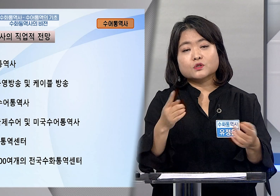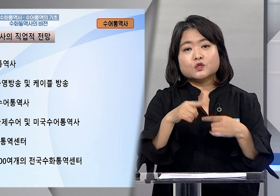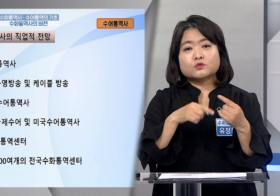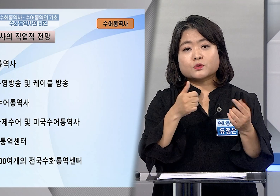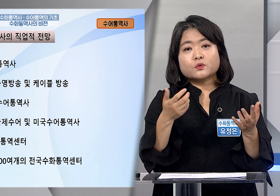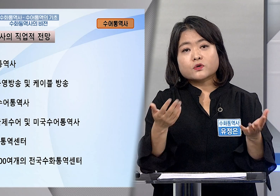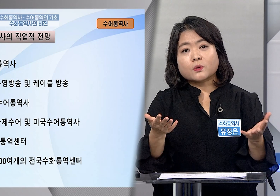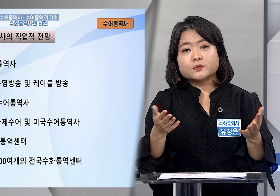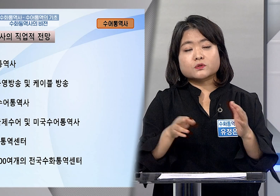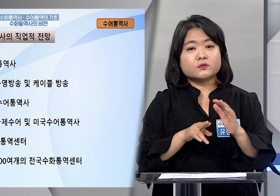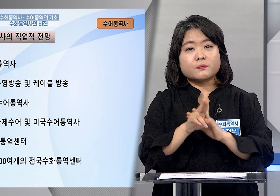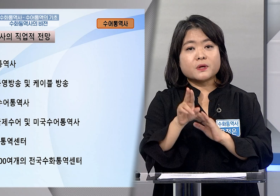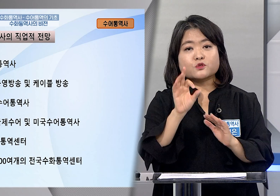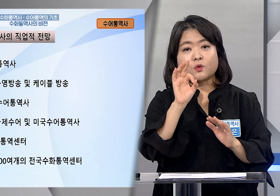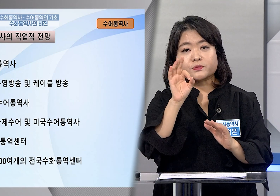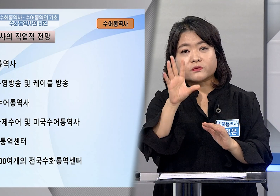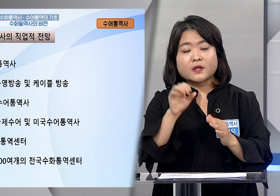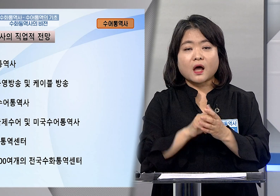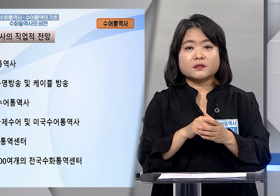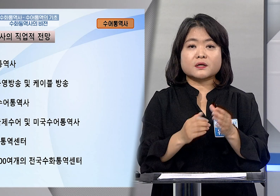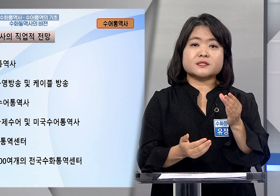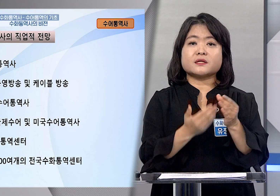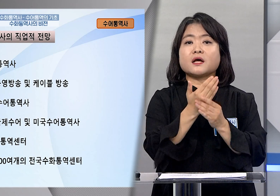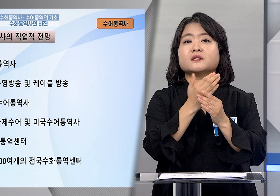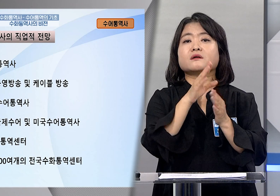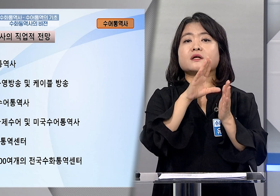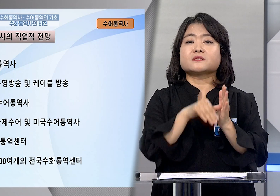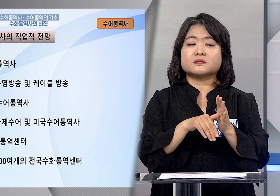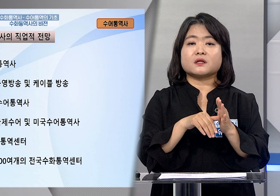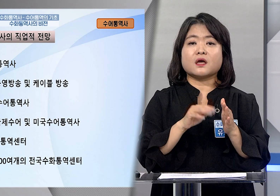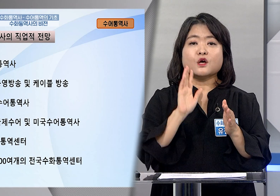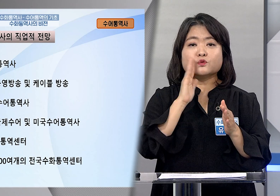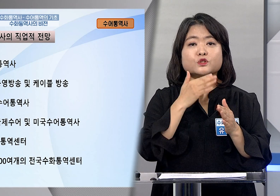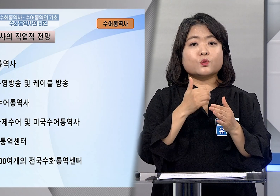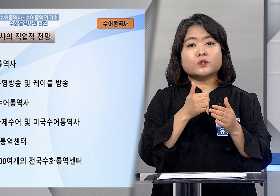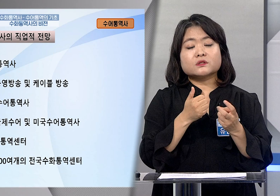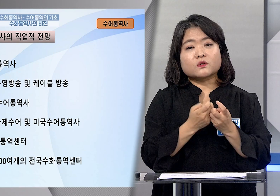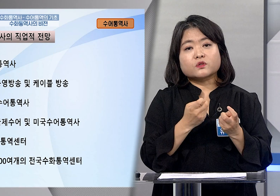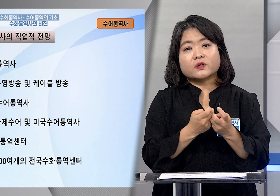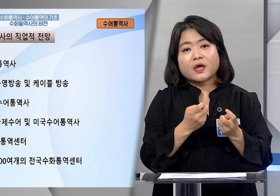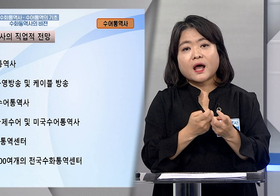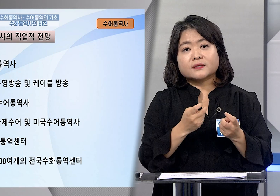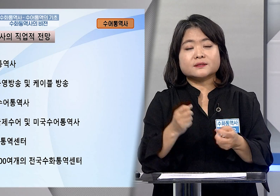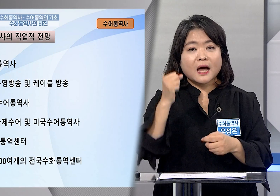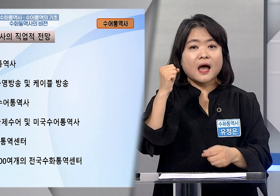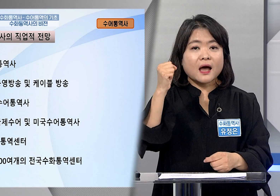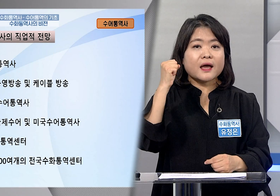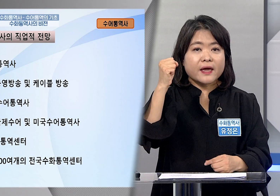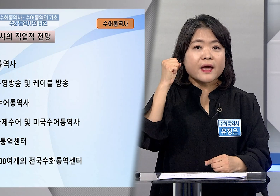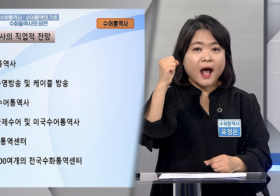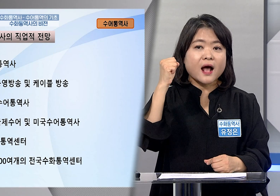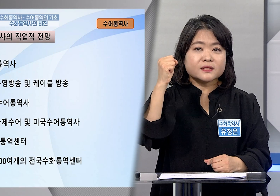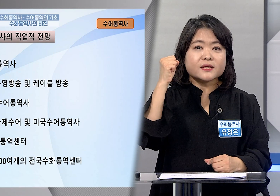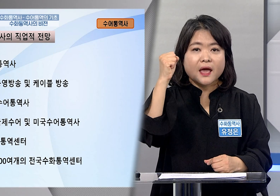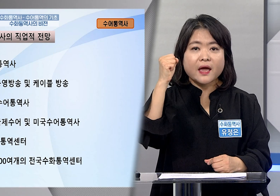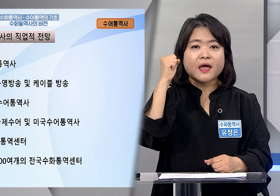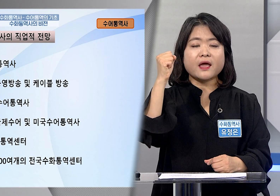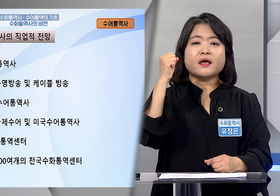수화 통역이 없어서 대피할 수 없었다. 이렇게 재난이 일어났을 때 우리 농인들은 어떻게 해야 하느냐의 항의에